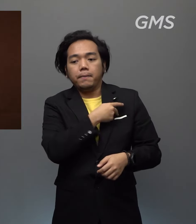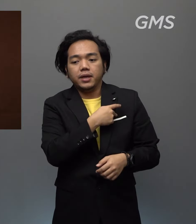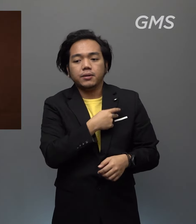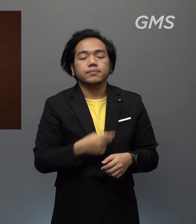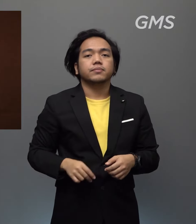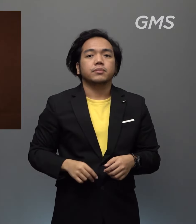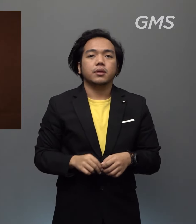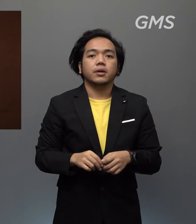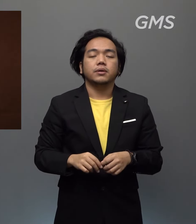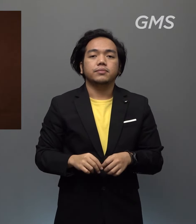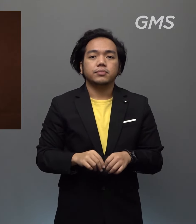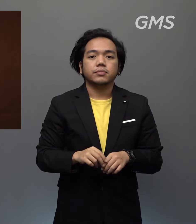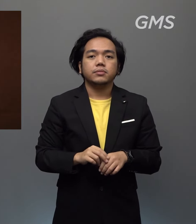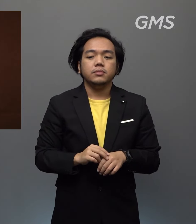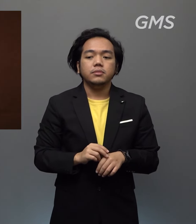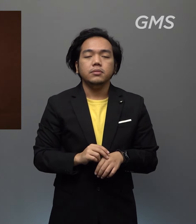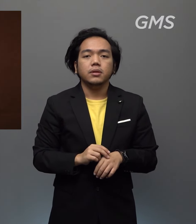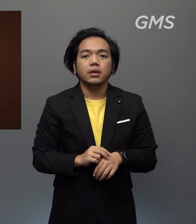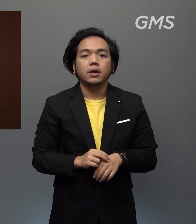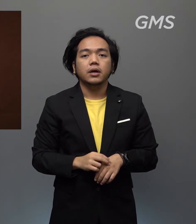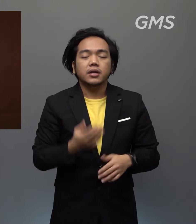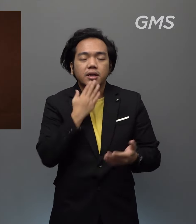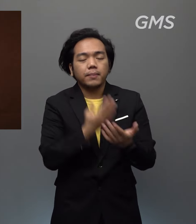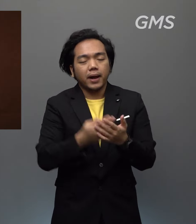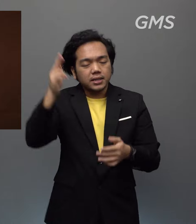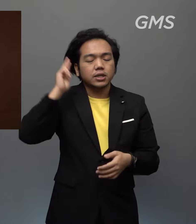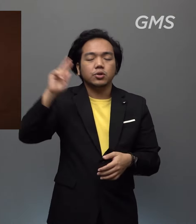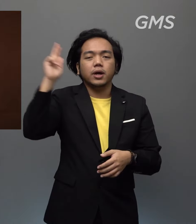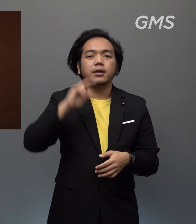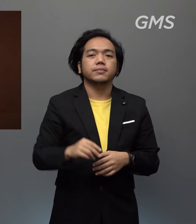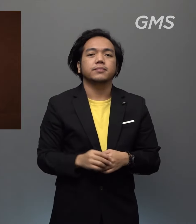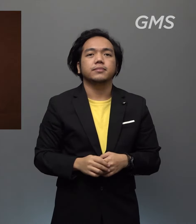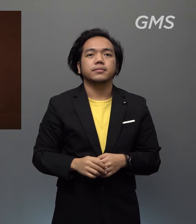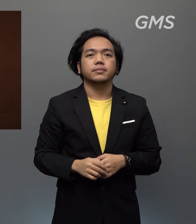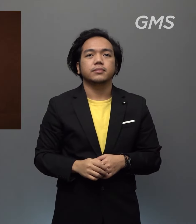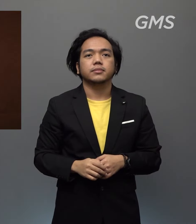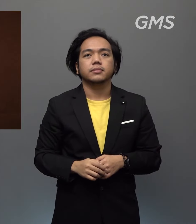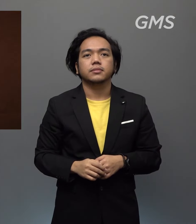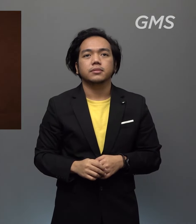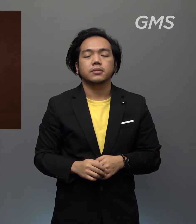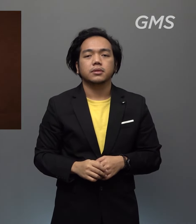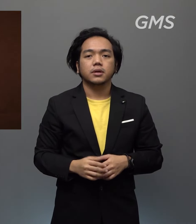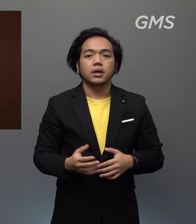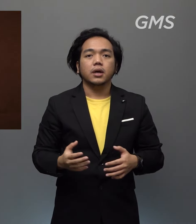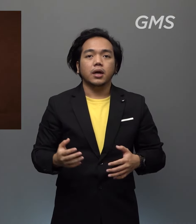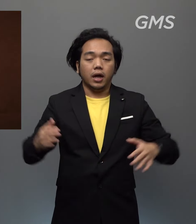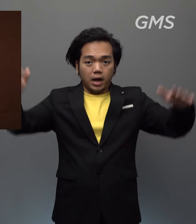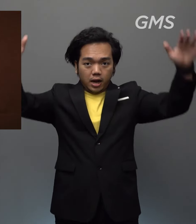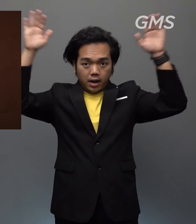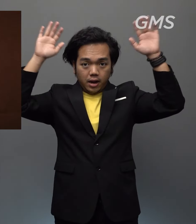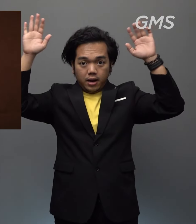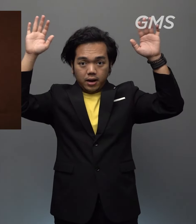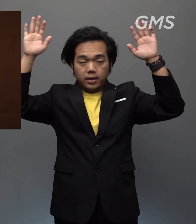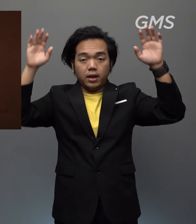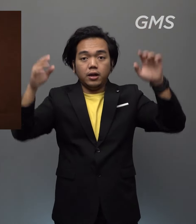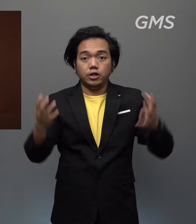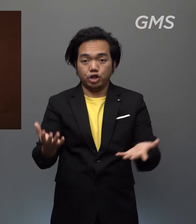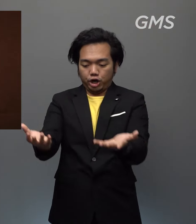sekalipun. Terima kasih ya Tuhan. Mari Bapak Ibu Saudara sekalian angkat tangan kita. Dan terimalah berkat damai